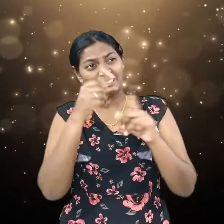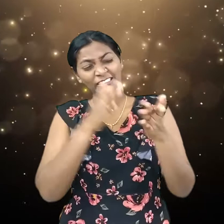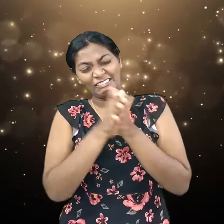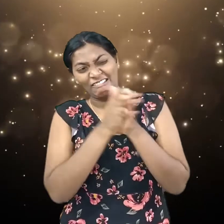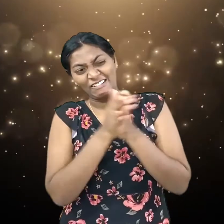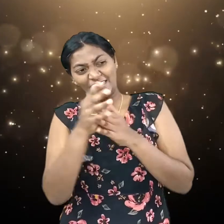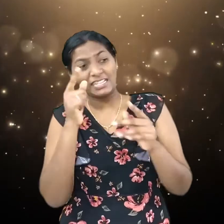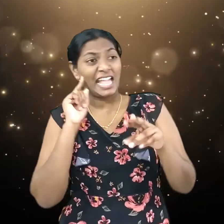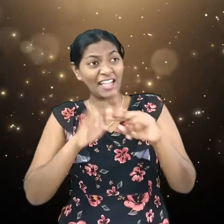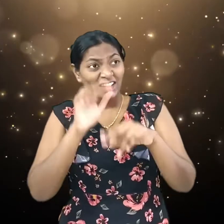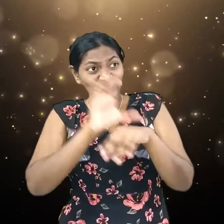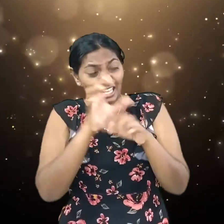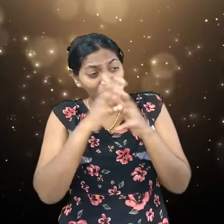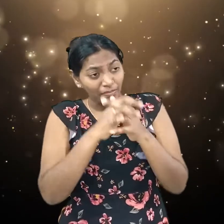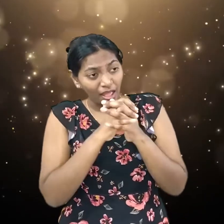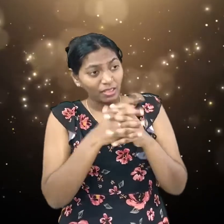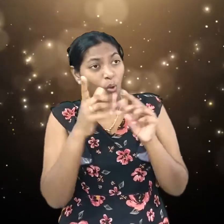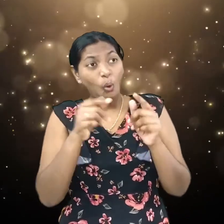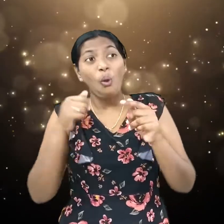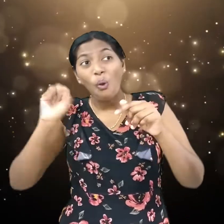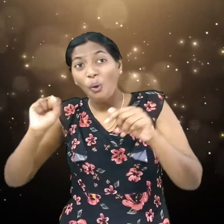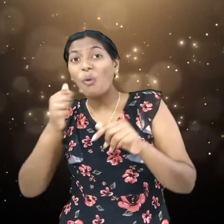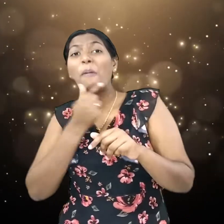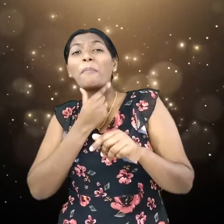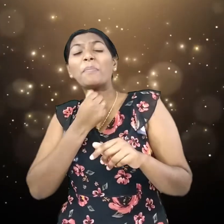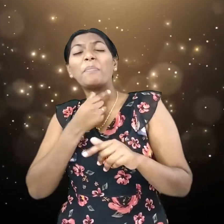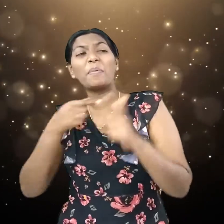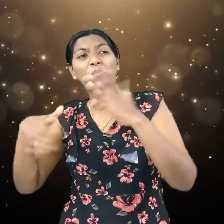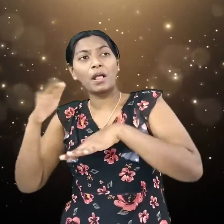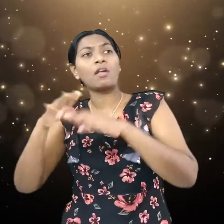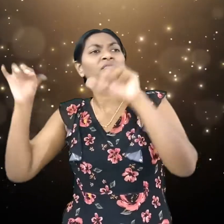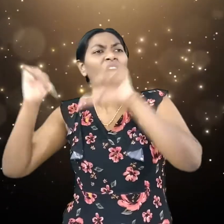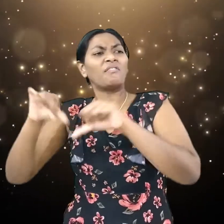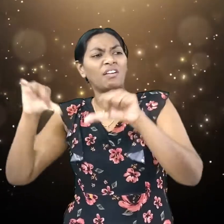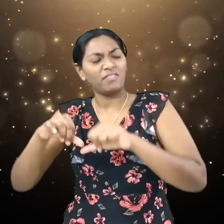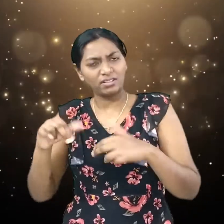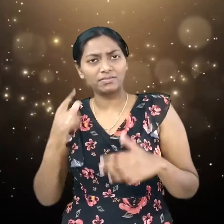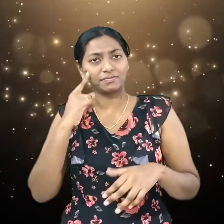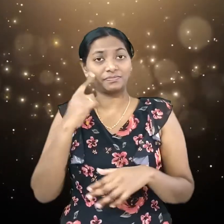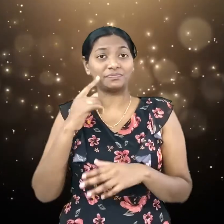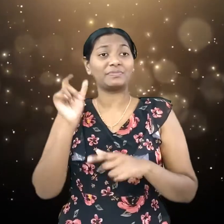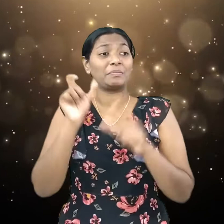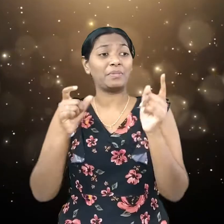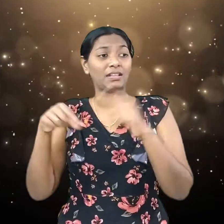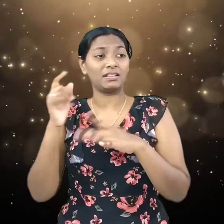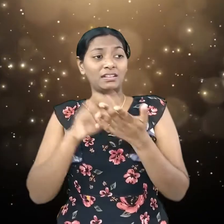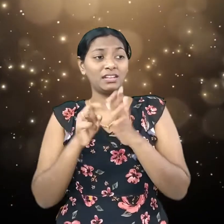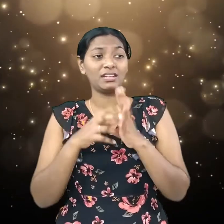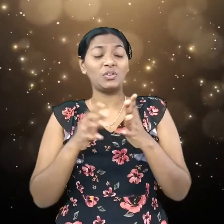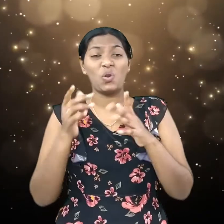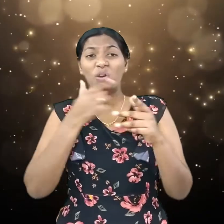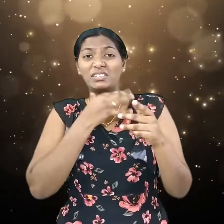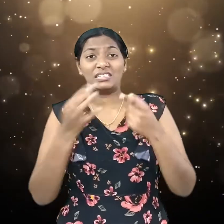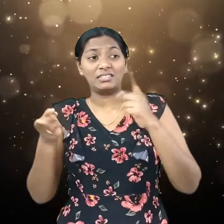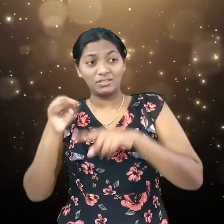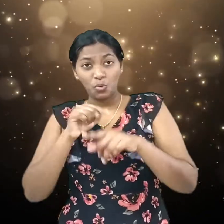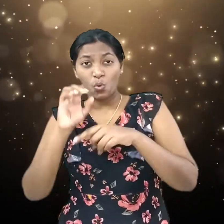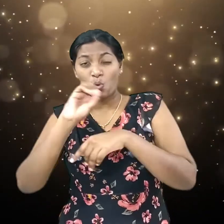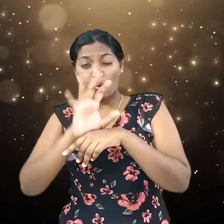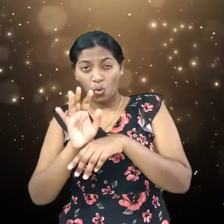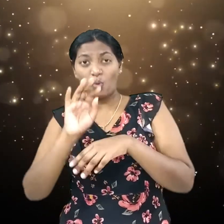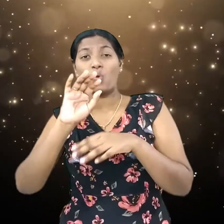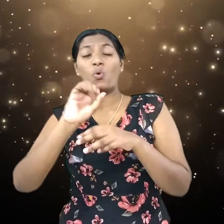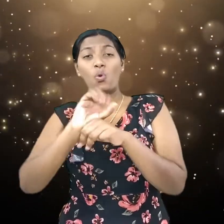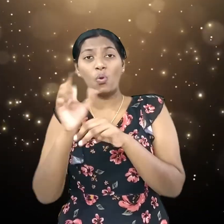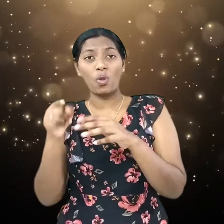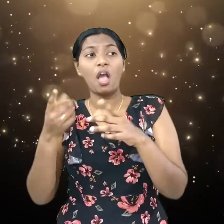असफल। उन्हें आज तक नहीं पता है ये उनका जो पूरा षड्यंत्र था COVID-19 का आखिर असफल कैसे हुआ। उन्हें नहीं पता हम आप